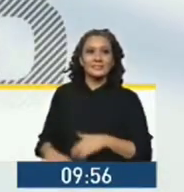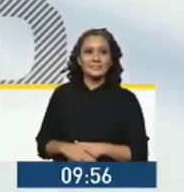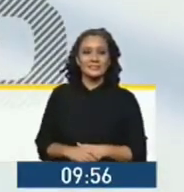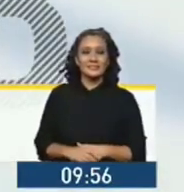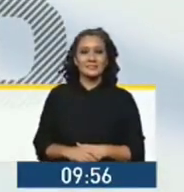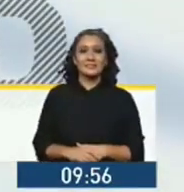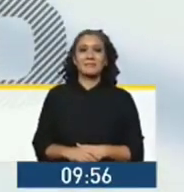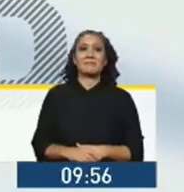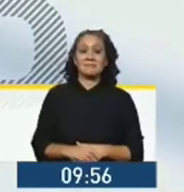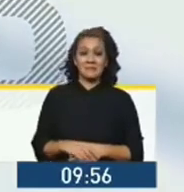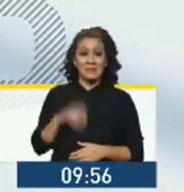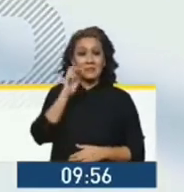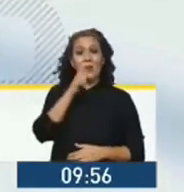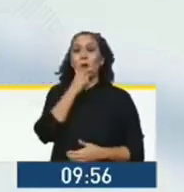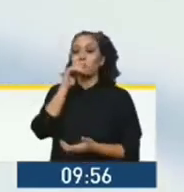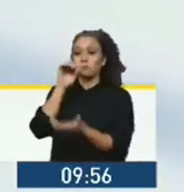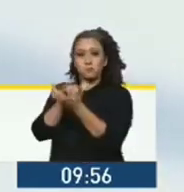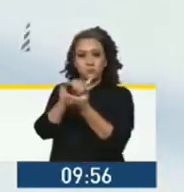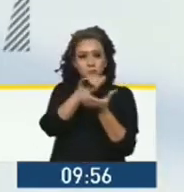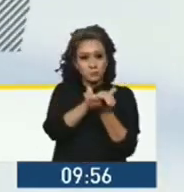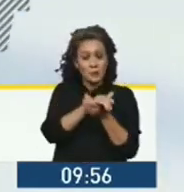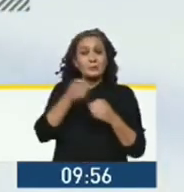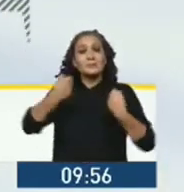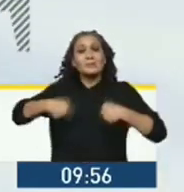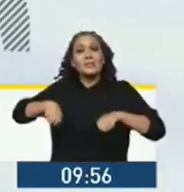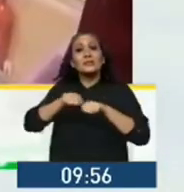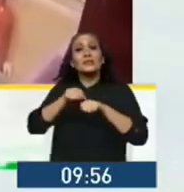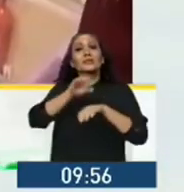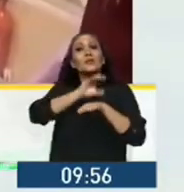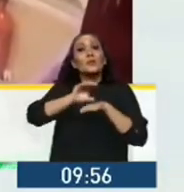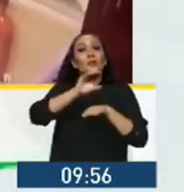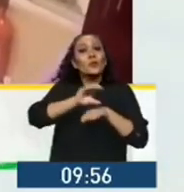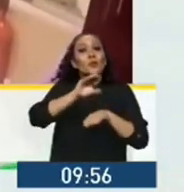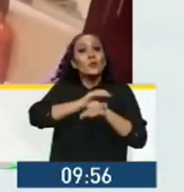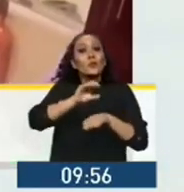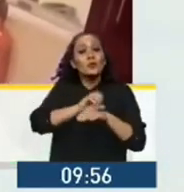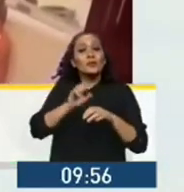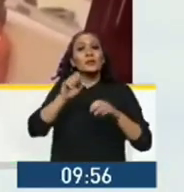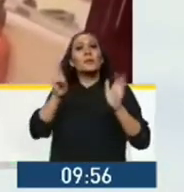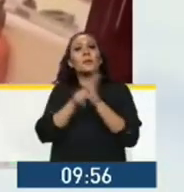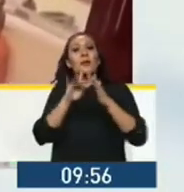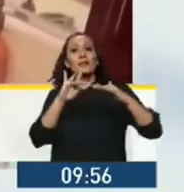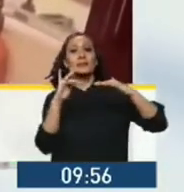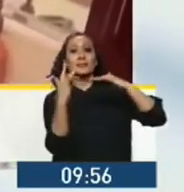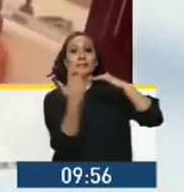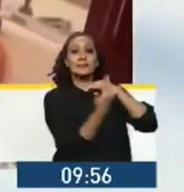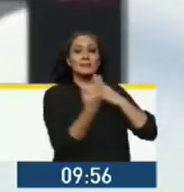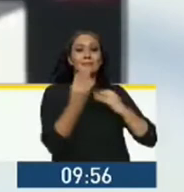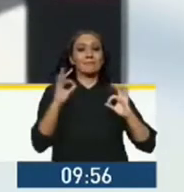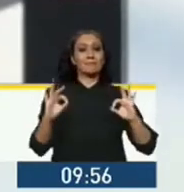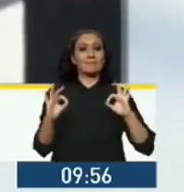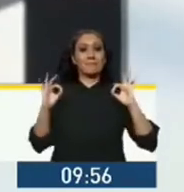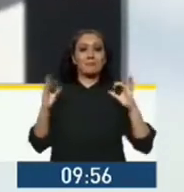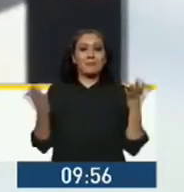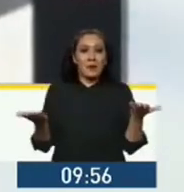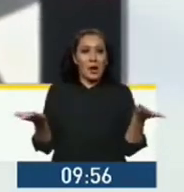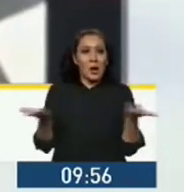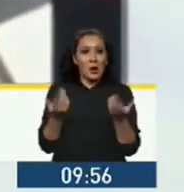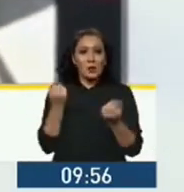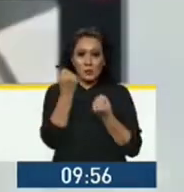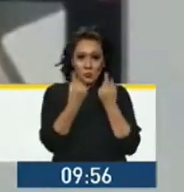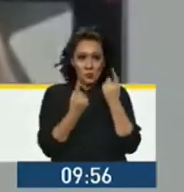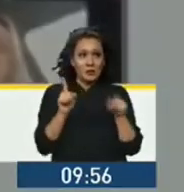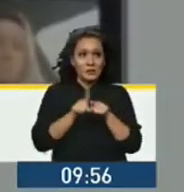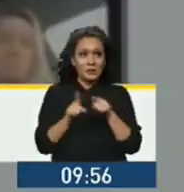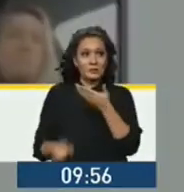Pelo visto, os maridos têm que fazer um curso de etiqueta em rede social. Mas não são os únicos. A moça